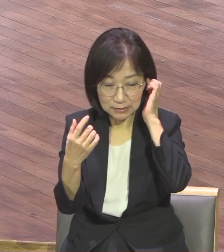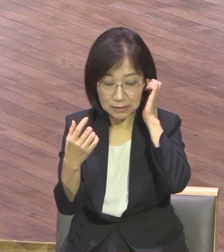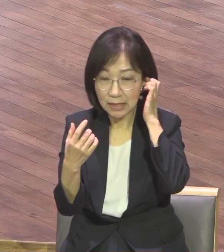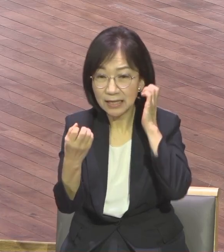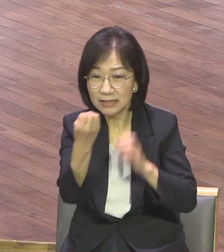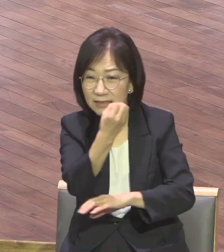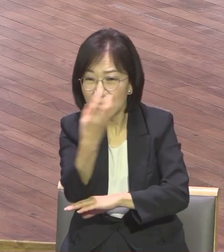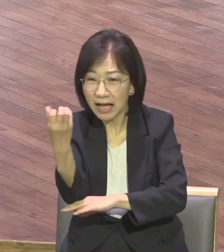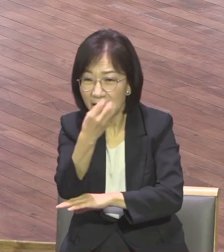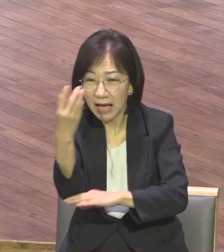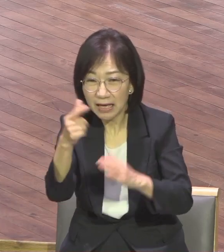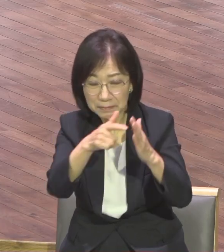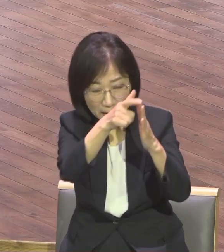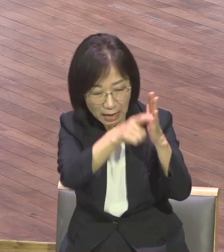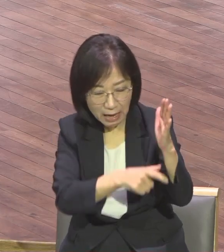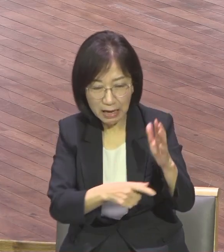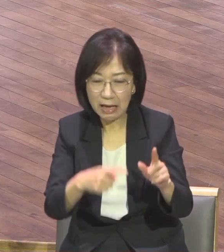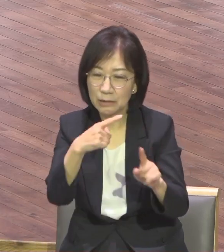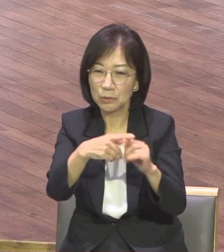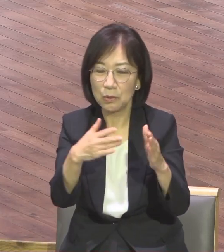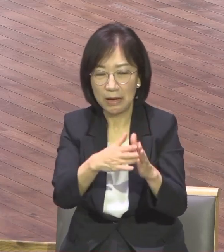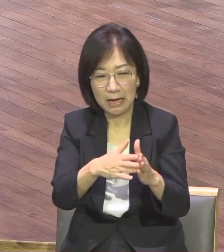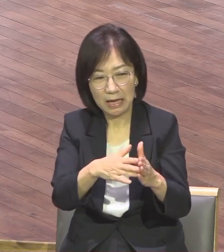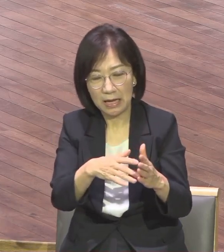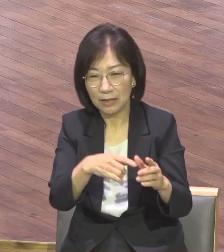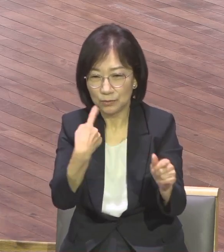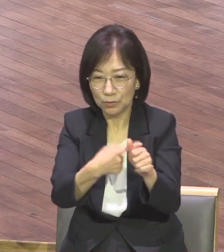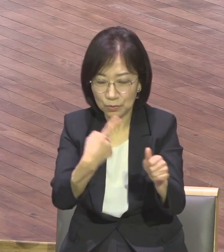교회를 팔고 사고 하고 있습니다. 안 돼가지고.